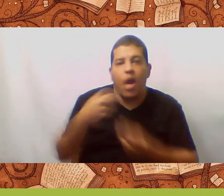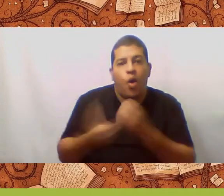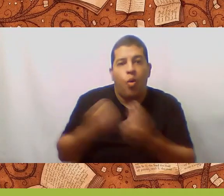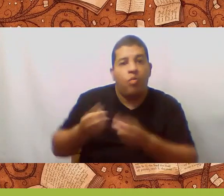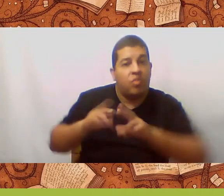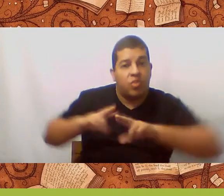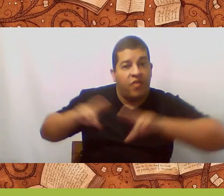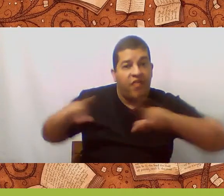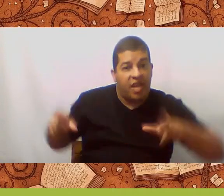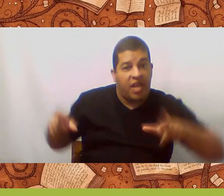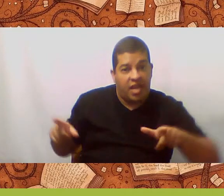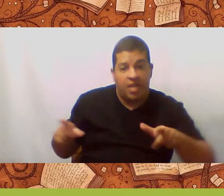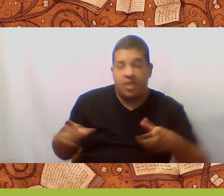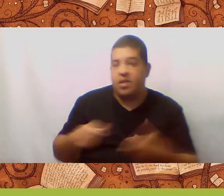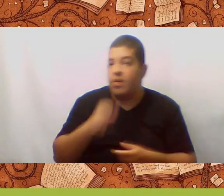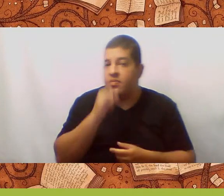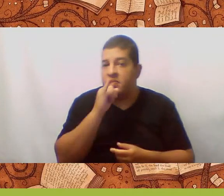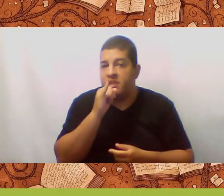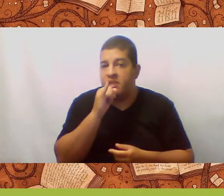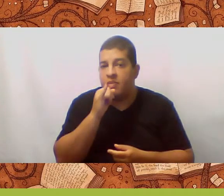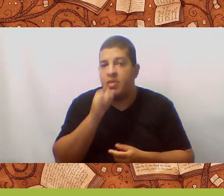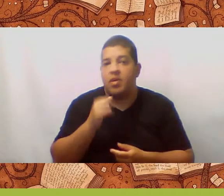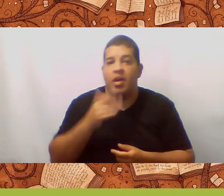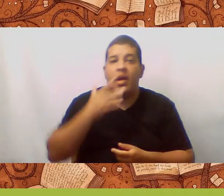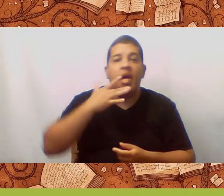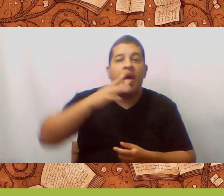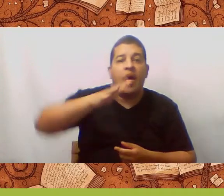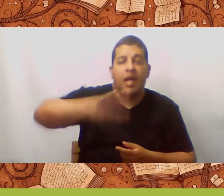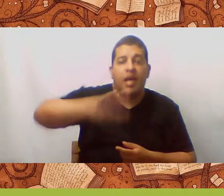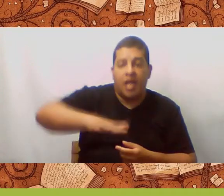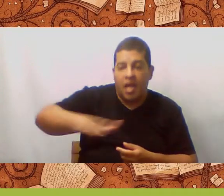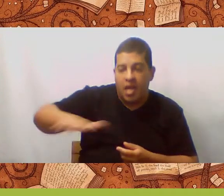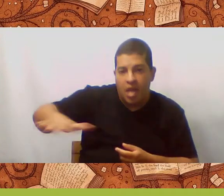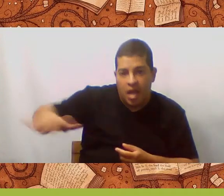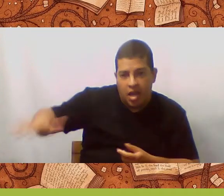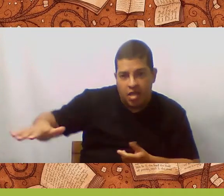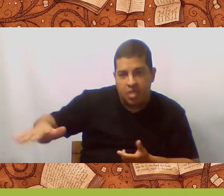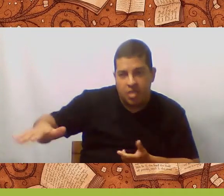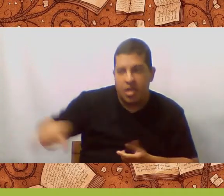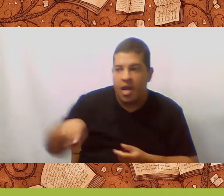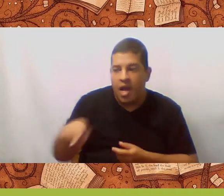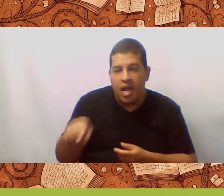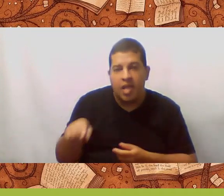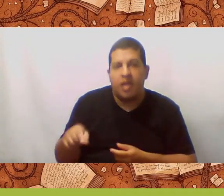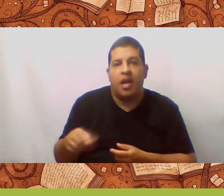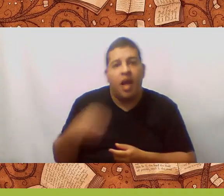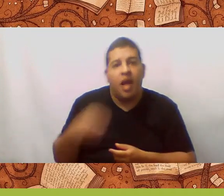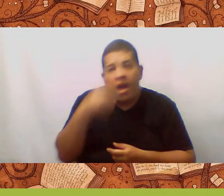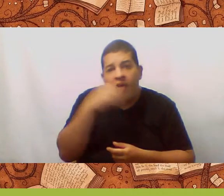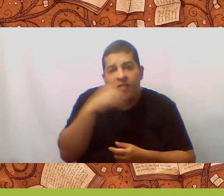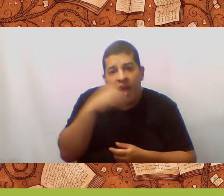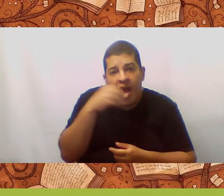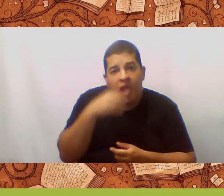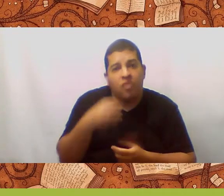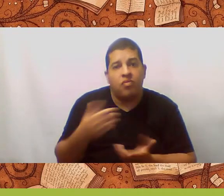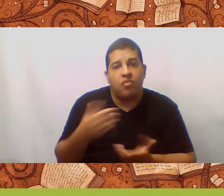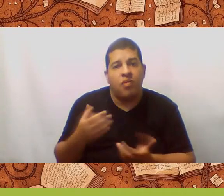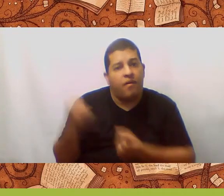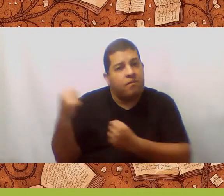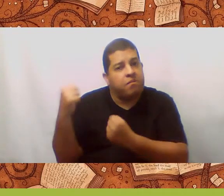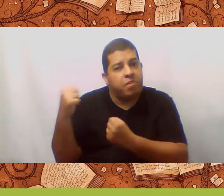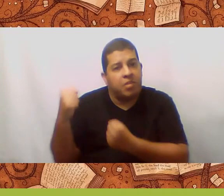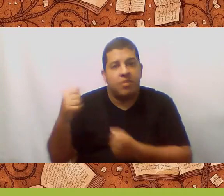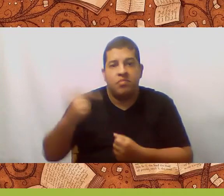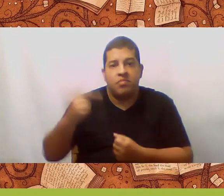de crianças, supostamente numa condição de fragilidade física e de